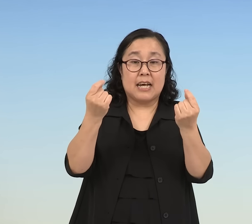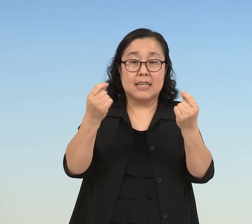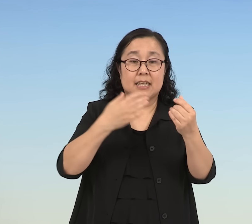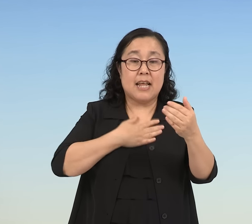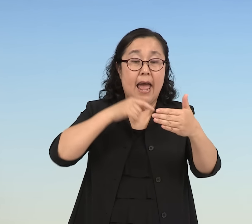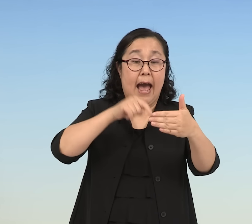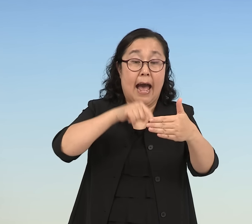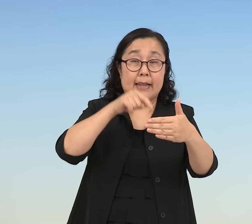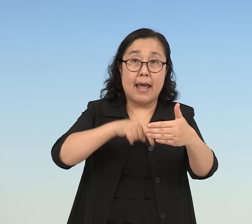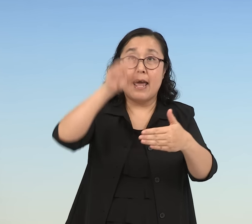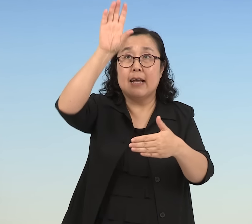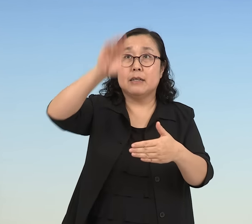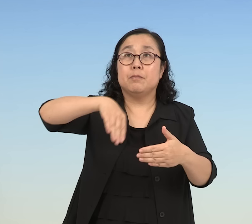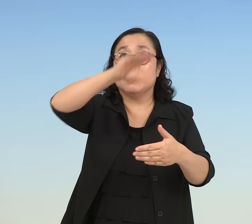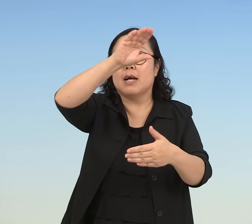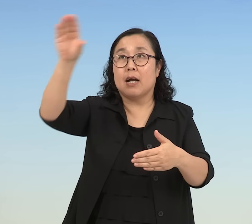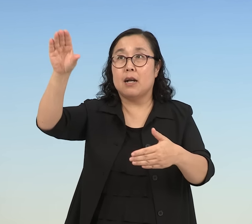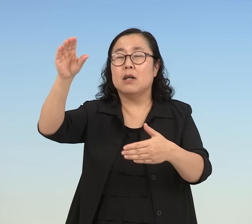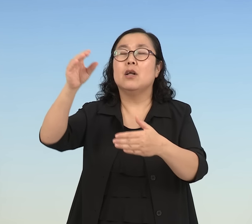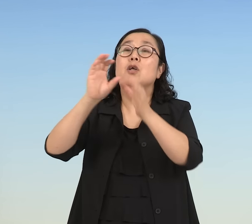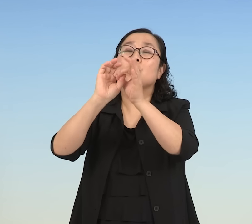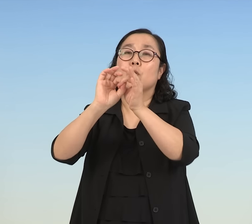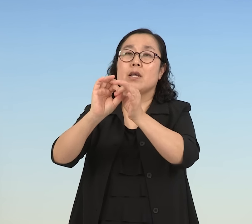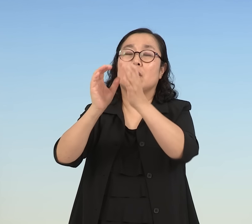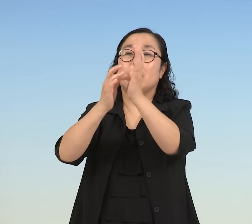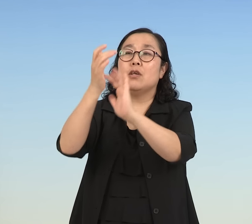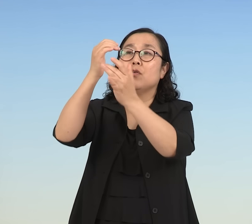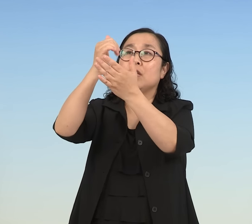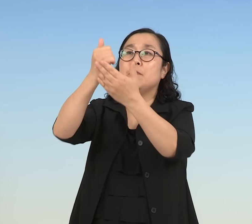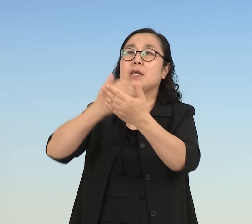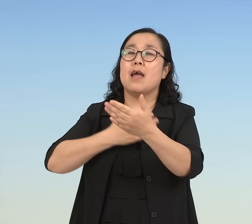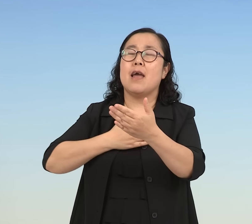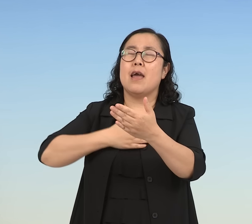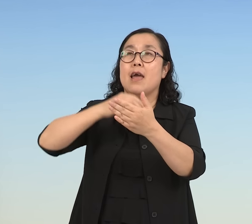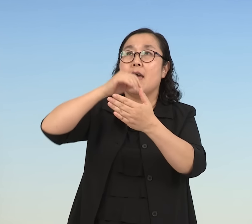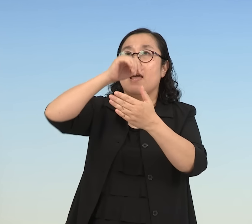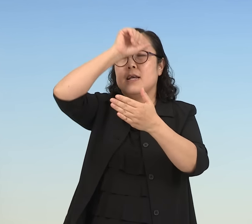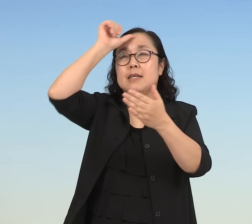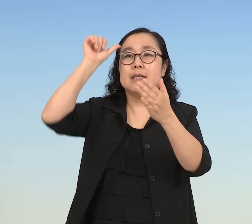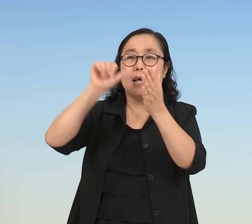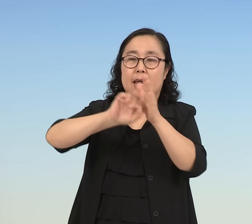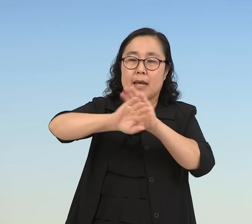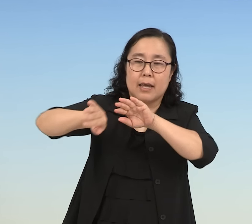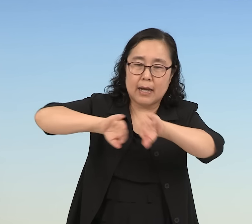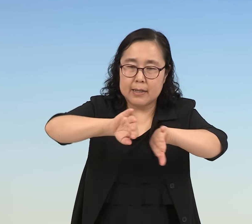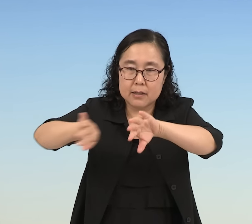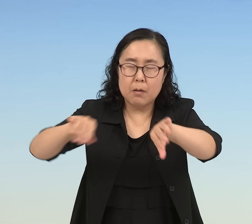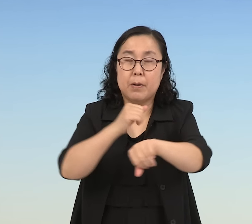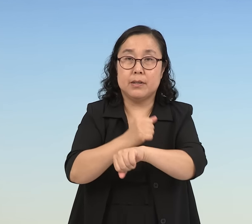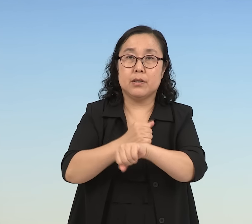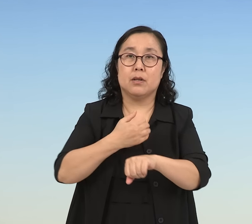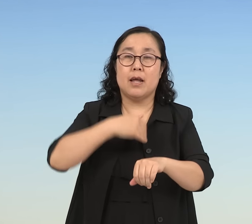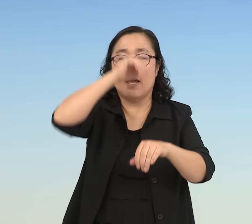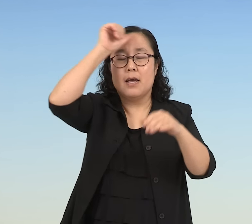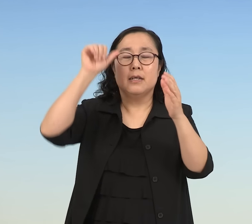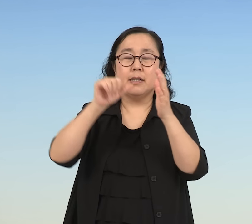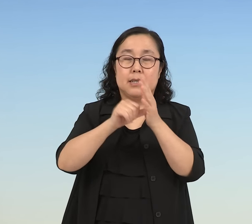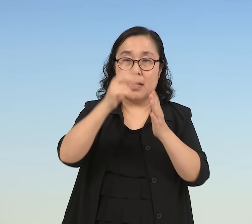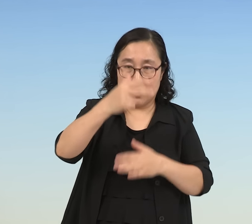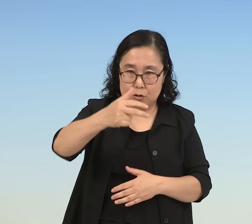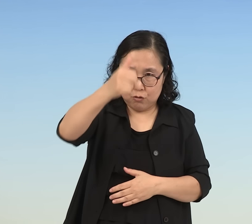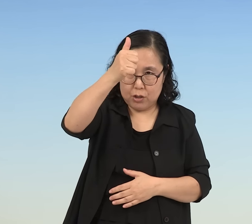통하여 예수 그리스도가 내 인생에 개입해 주심으로 하나님이 내 인생의 아도나이, 주인이 되어 주셨다. 그래서